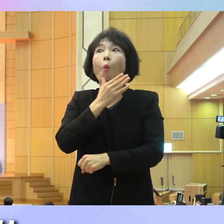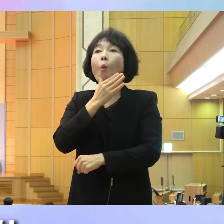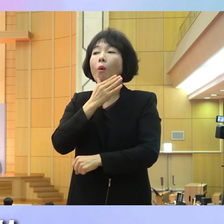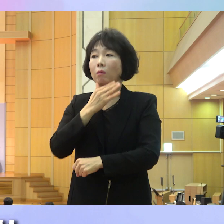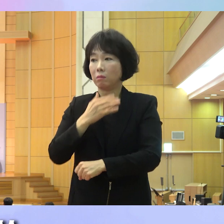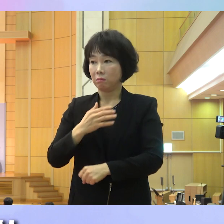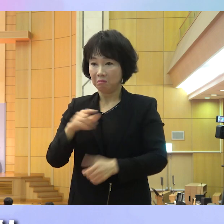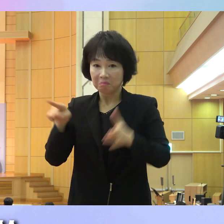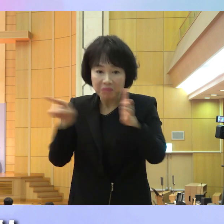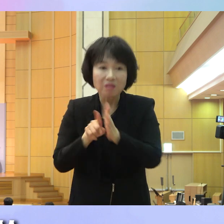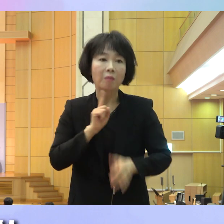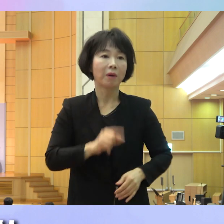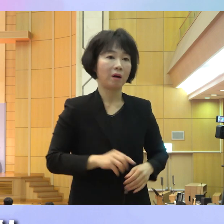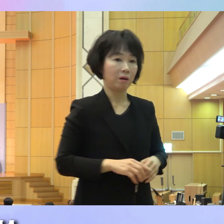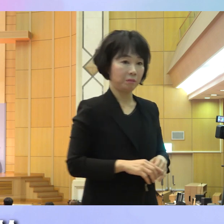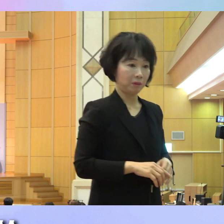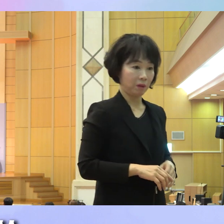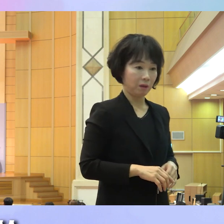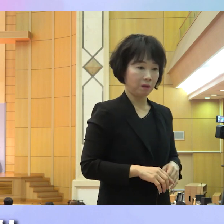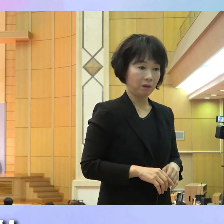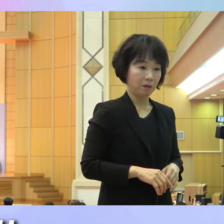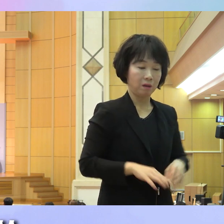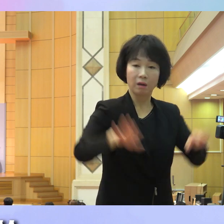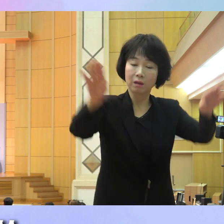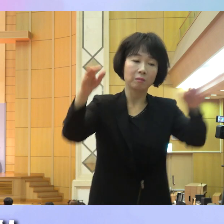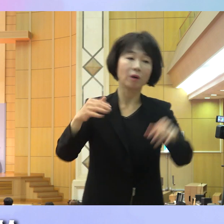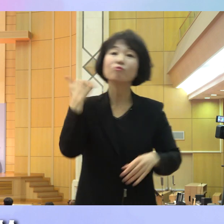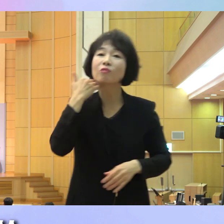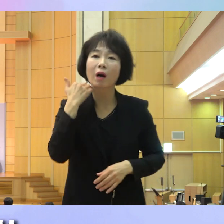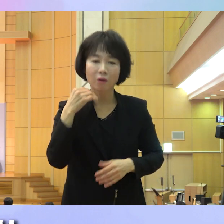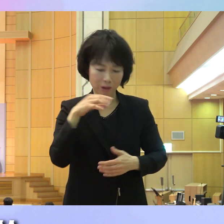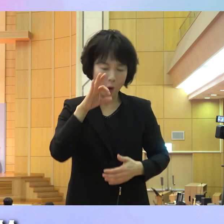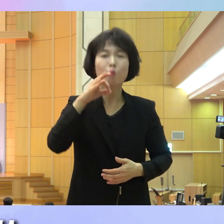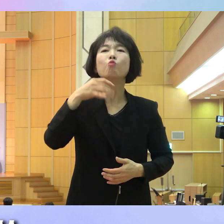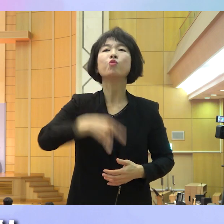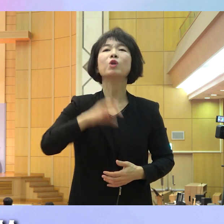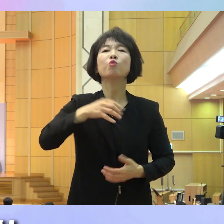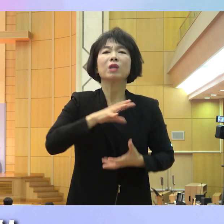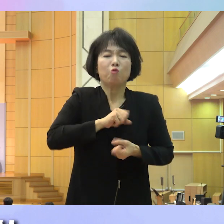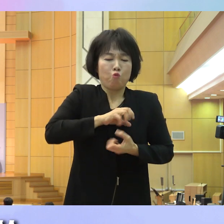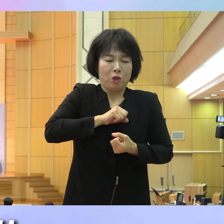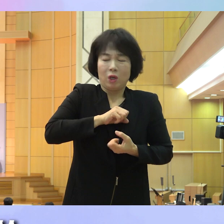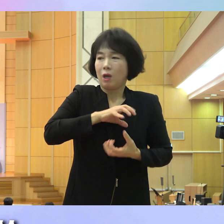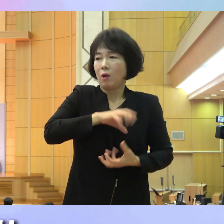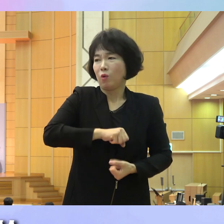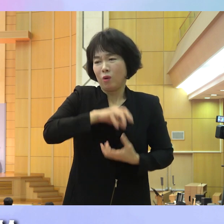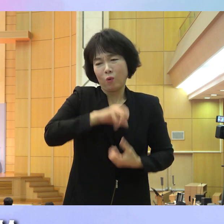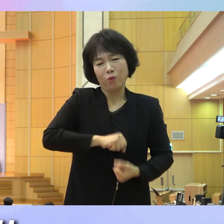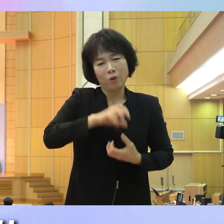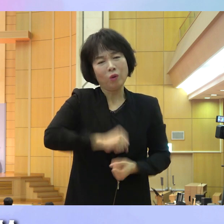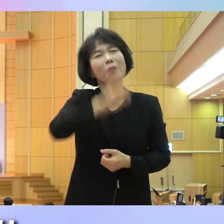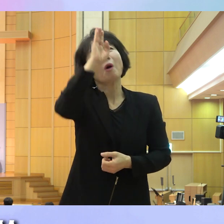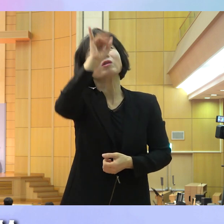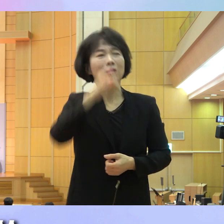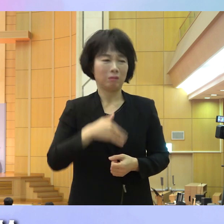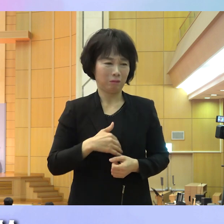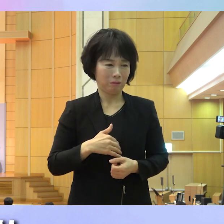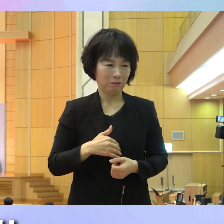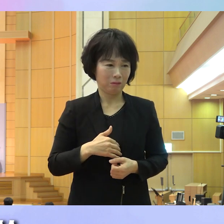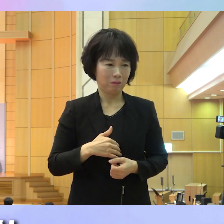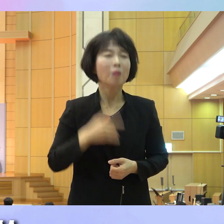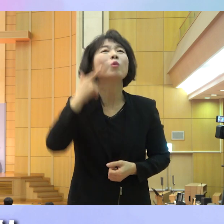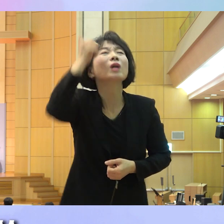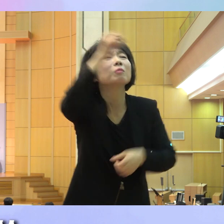그래요. 위장병이 있다 그래서 기도해 주니까 기도하다 말고 뭐라고 하는지 기도를 막 하고 있는데, 목사님, 저 치질도